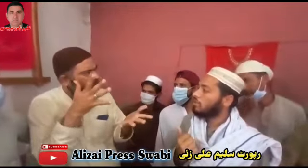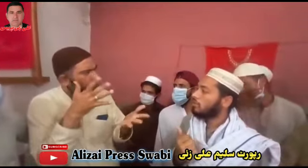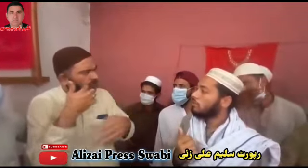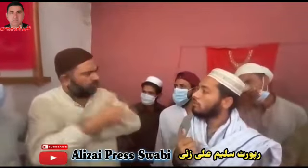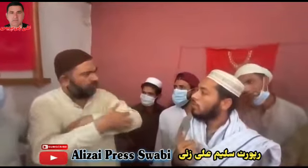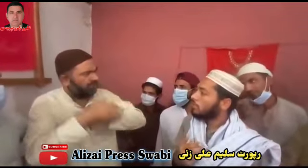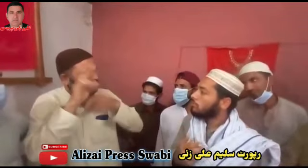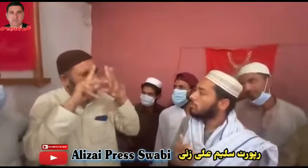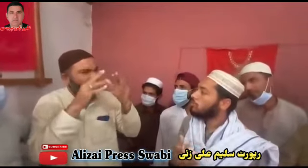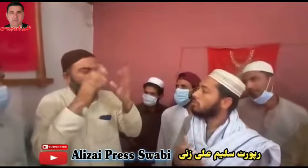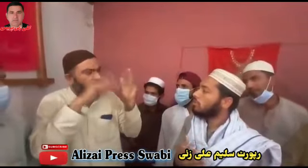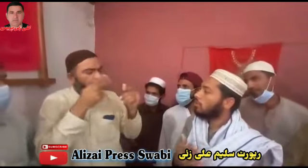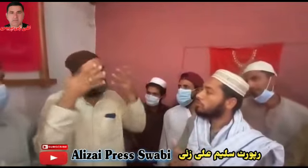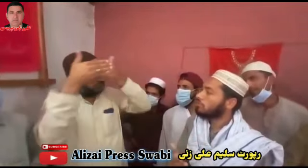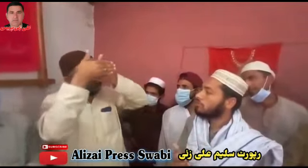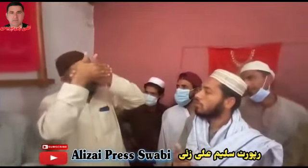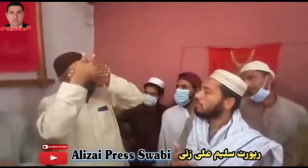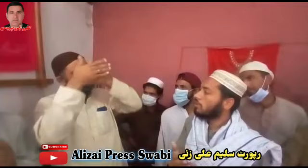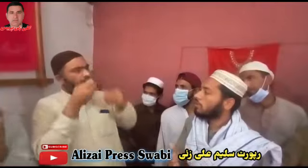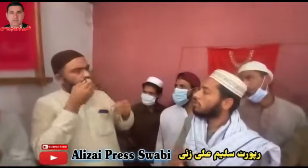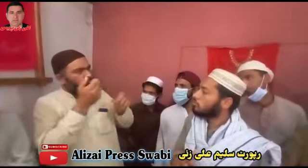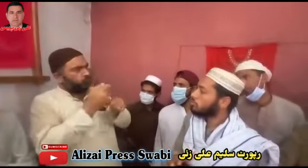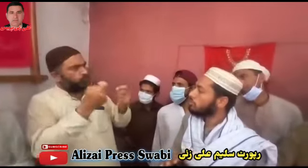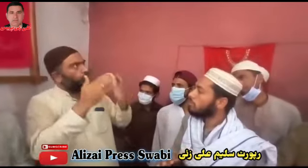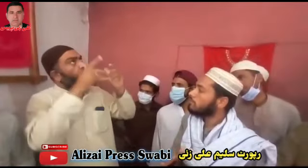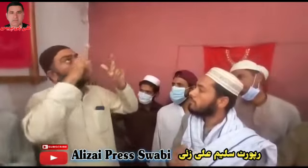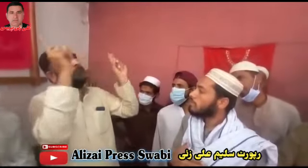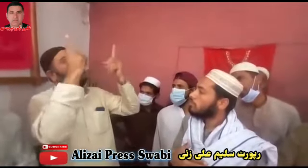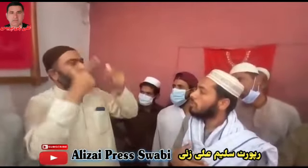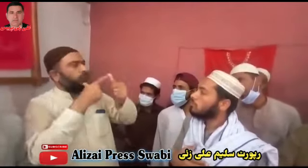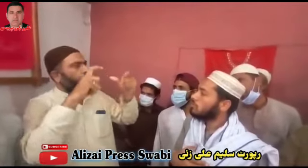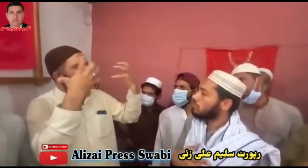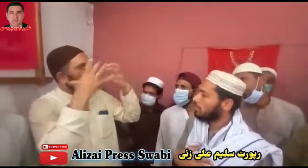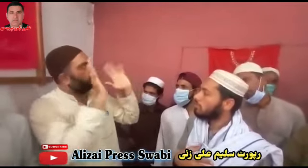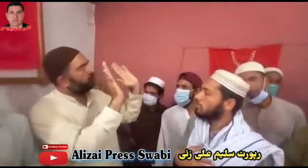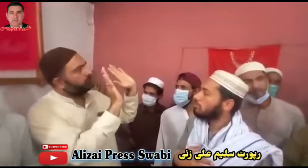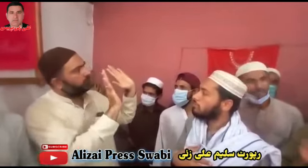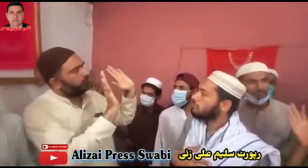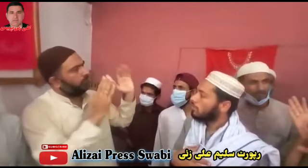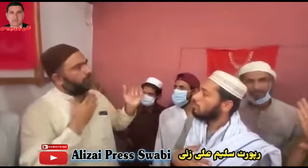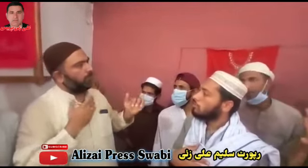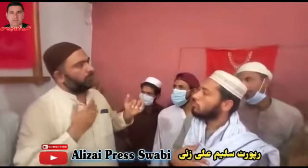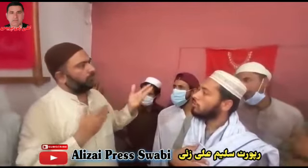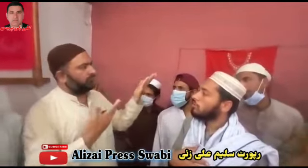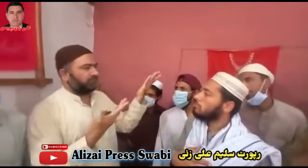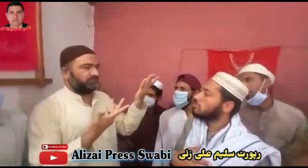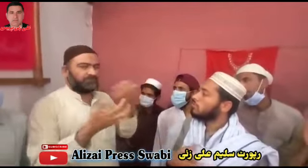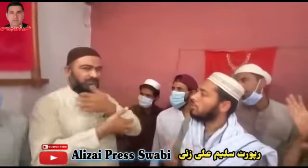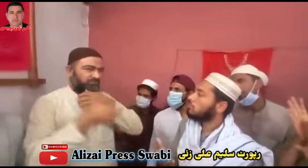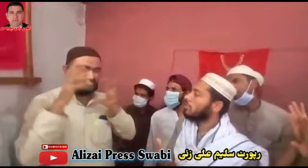دلته، هلته موږ وي چې دا وشر د زکات دا غر څه خوشي دي په دې کې ستاسو دغه نه کېږي. نو بس وي هغې ټول دقې